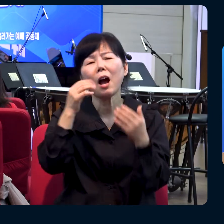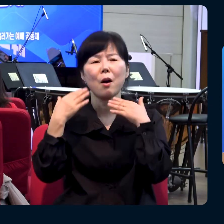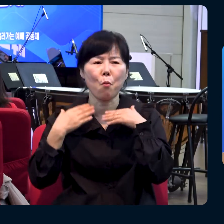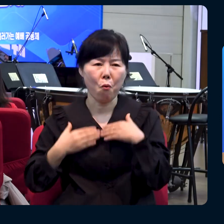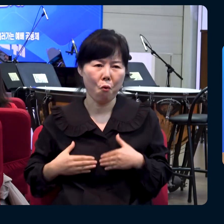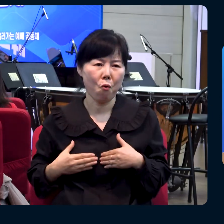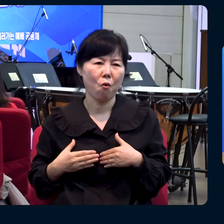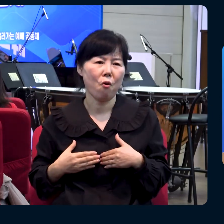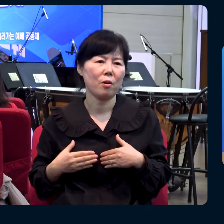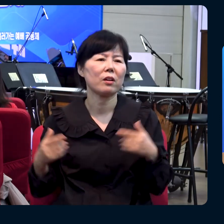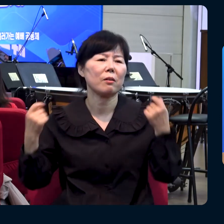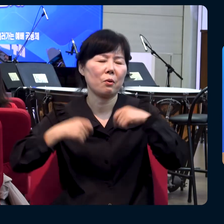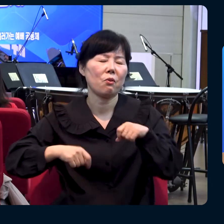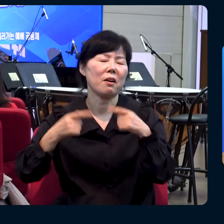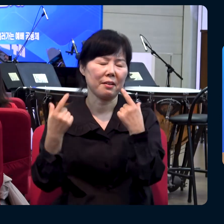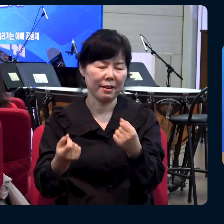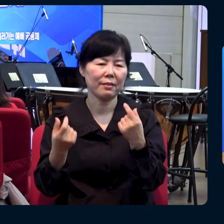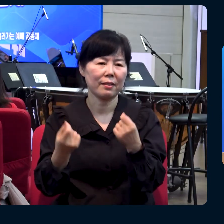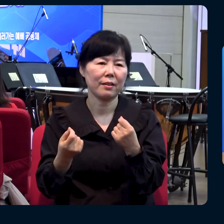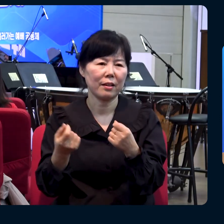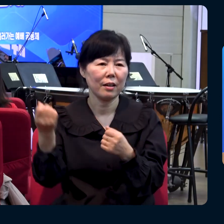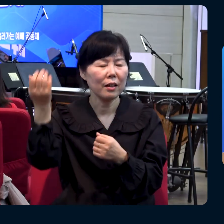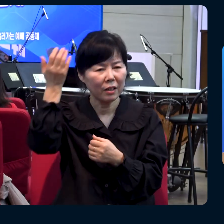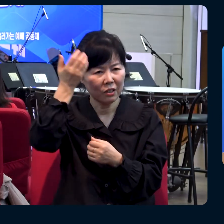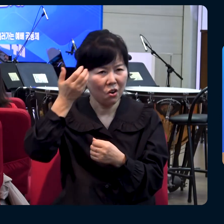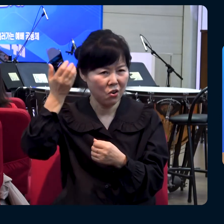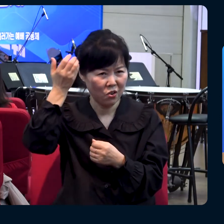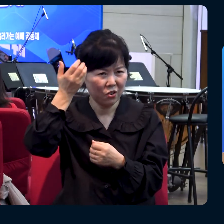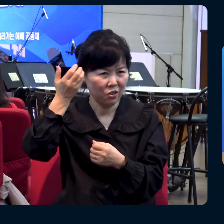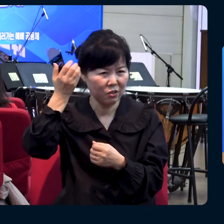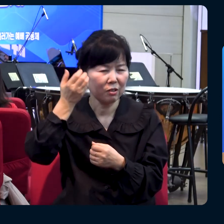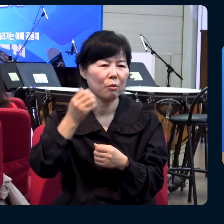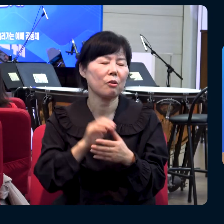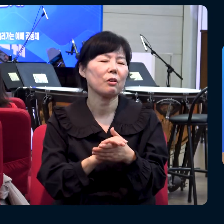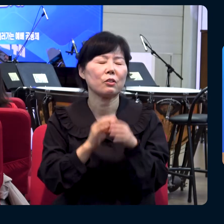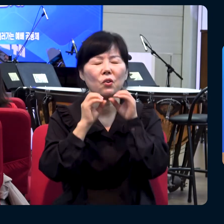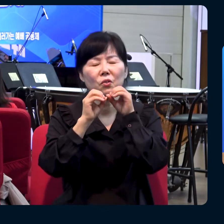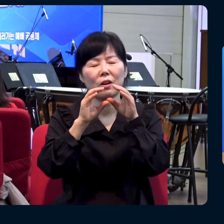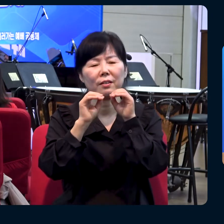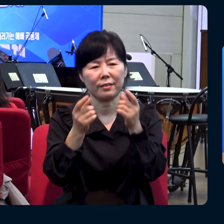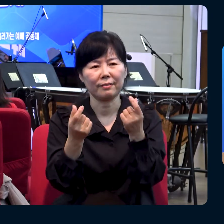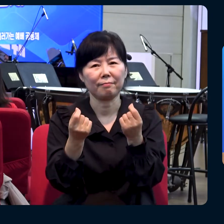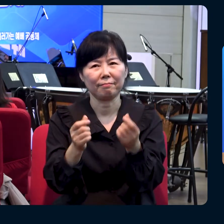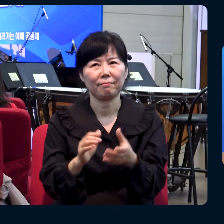아이의 실력으로 전도가 된 게 아니라 영성으로 전도가 된 겁니다.